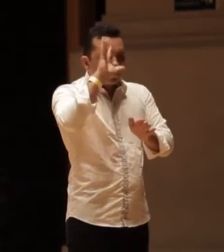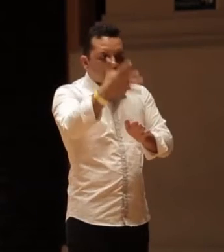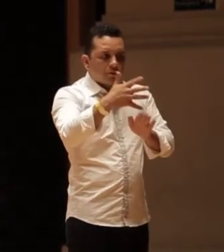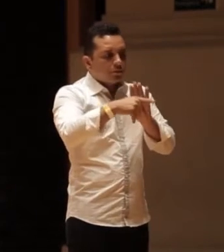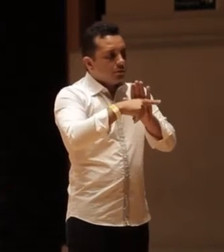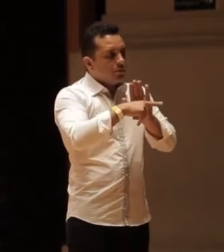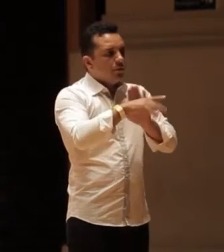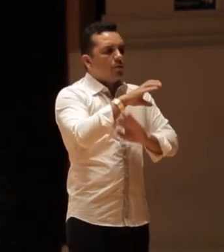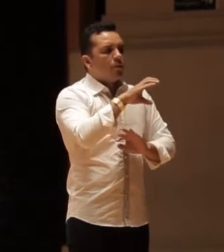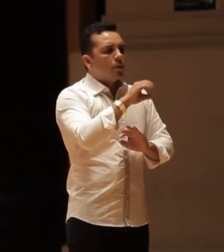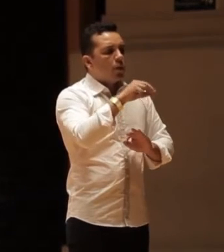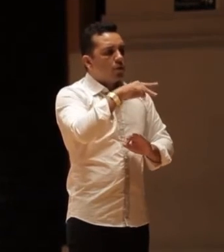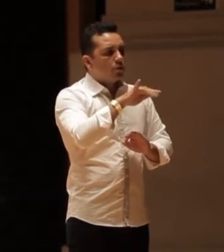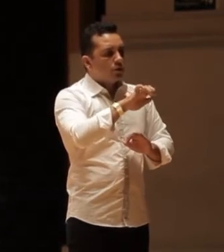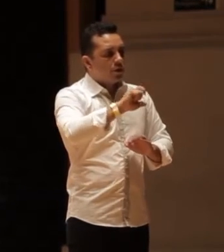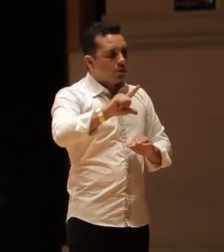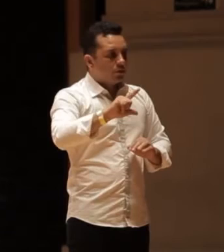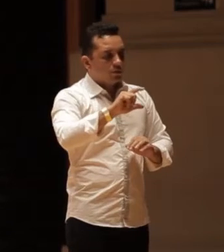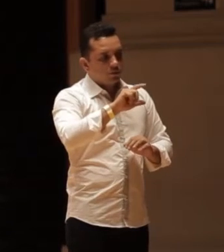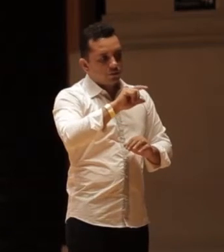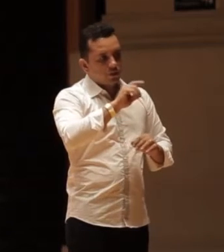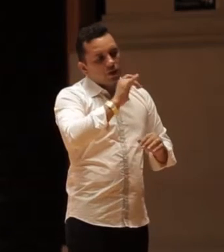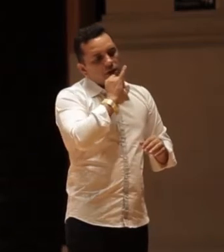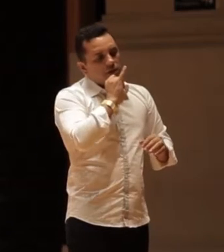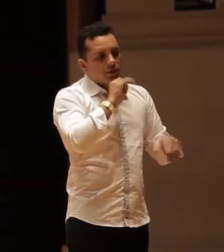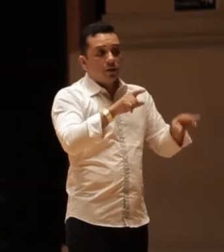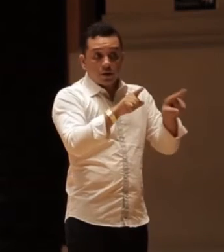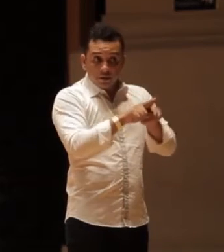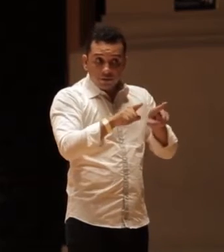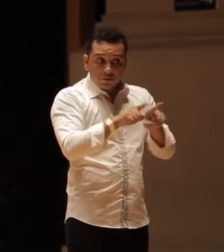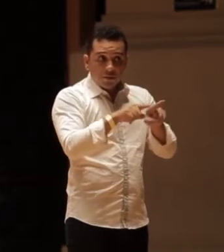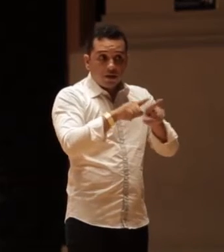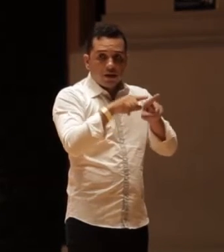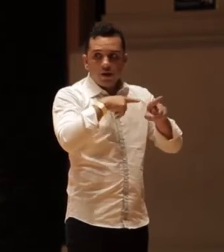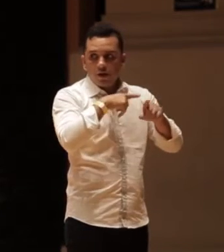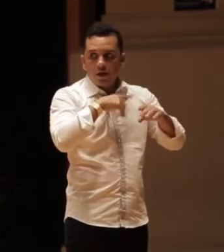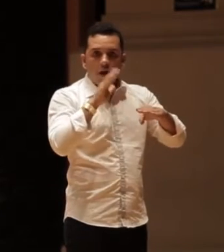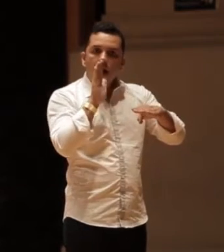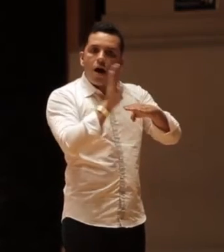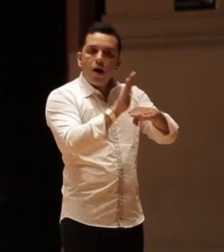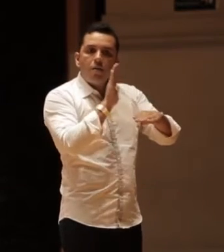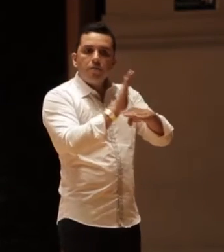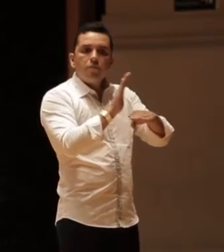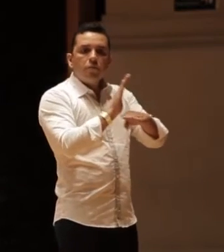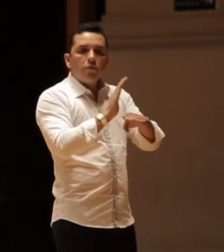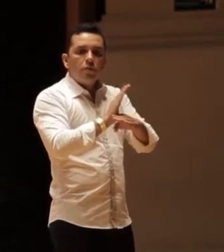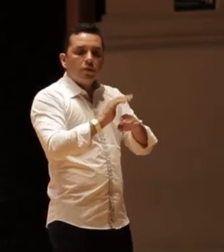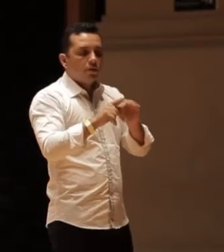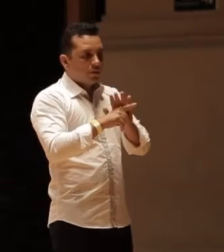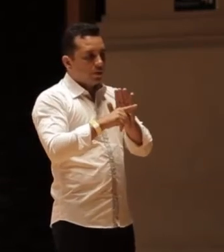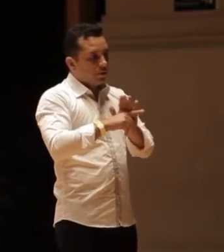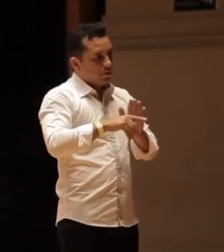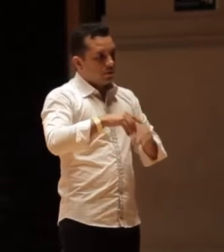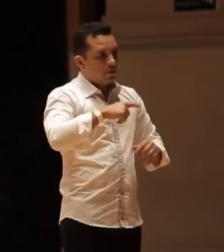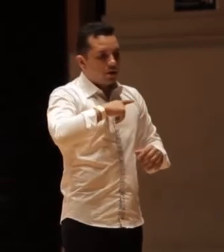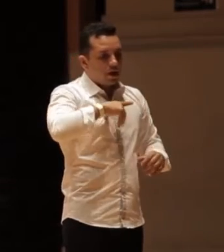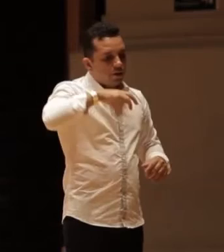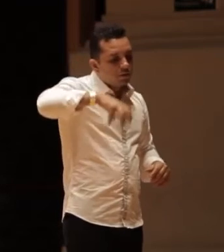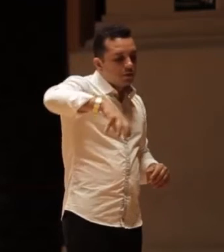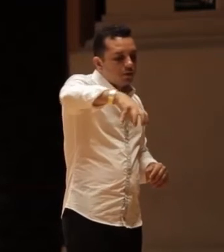gelson mas também e sobretudo de apoio as setoriais que têm os seus